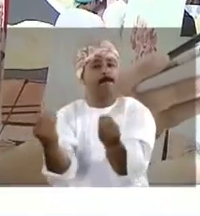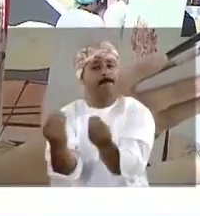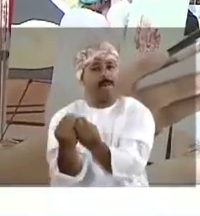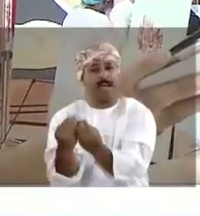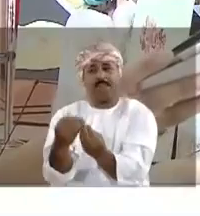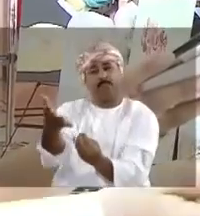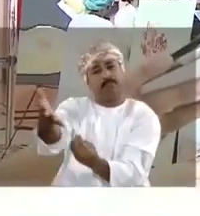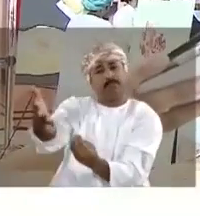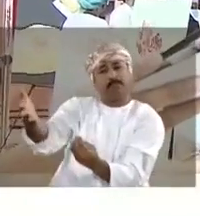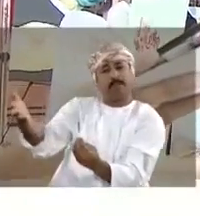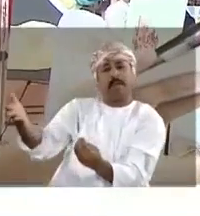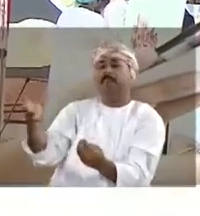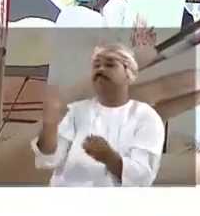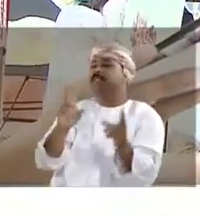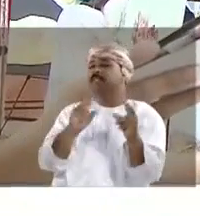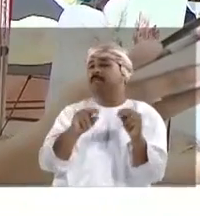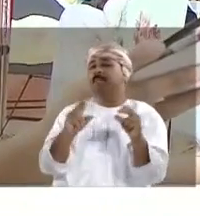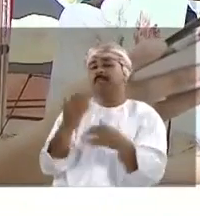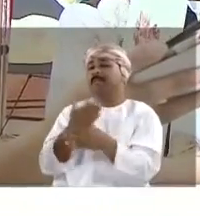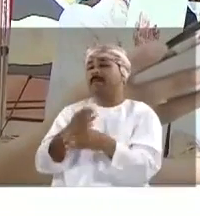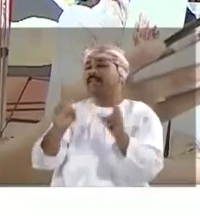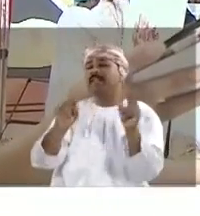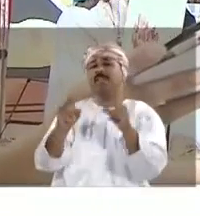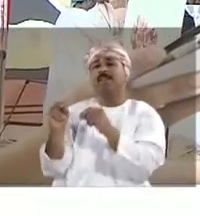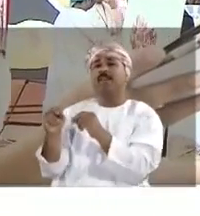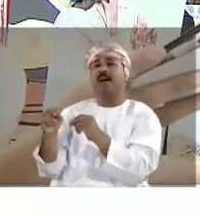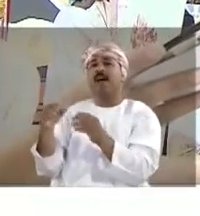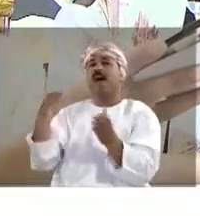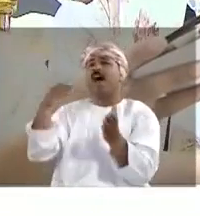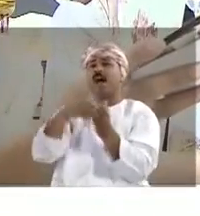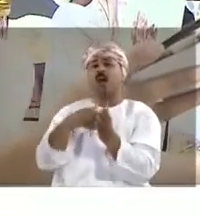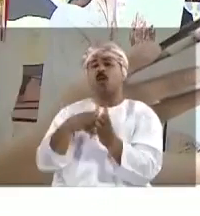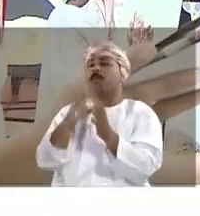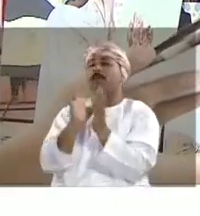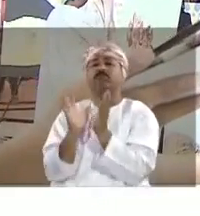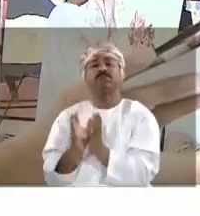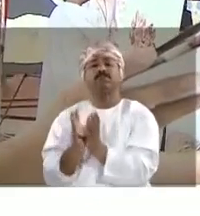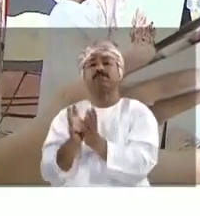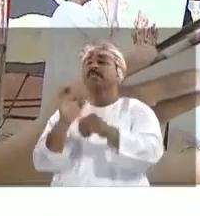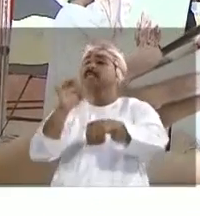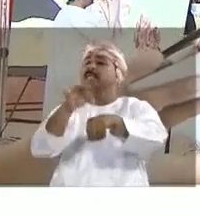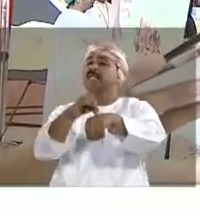لأنهم في نفس يعني في آخر شيء أنهم فئة واحدة من الناس.